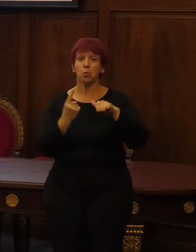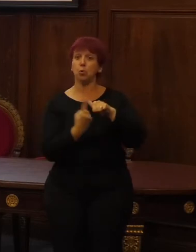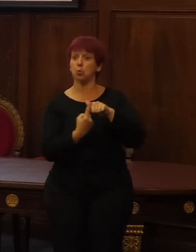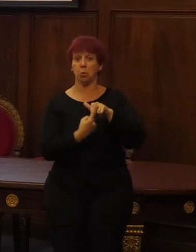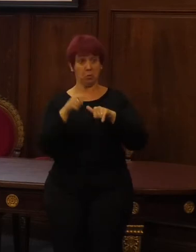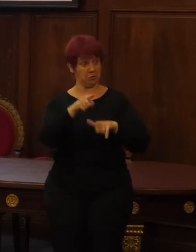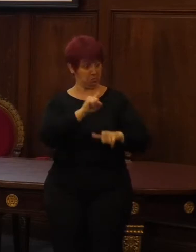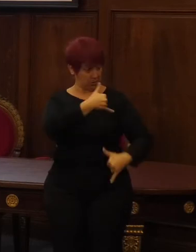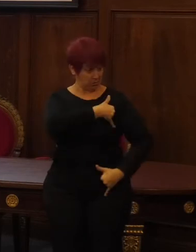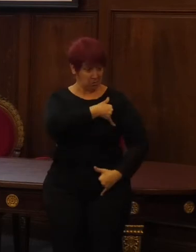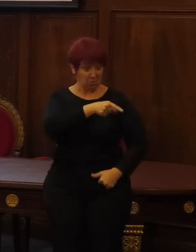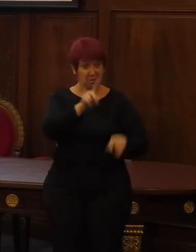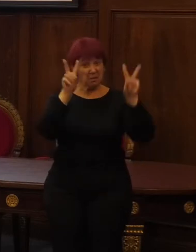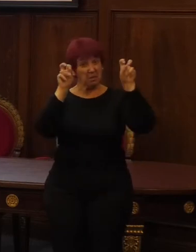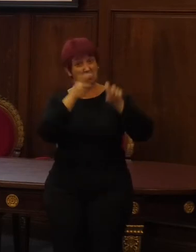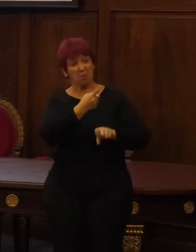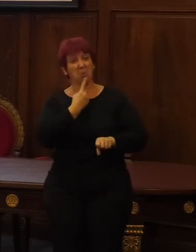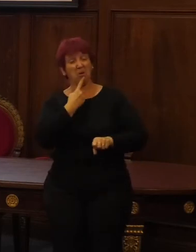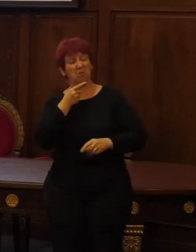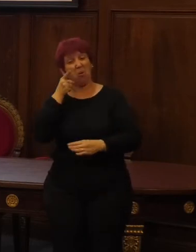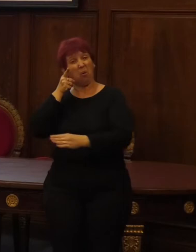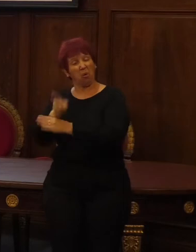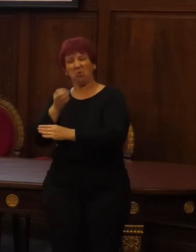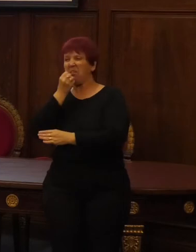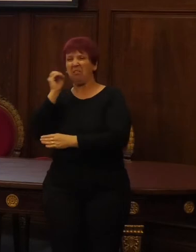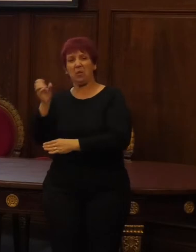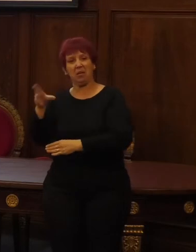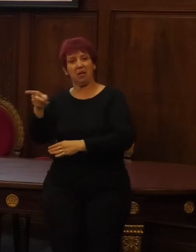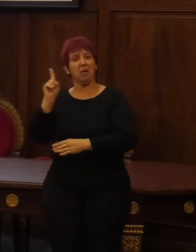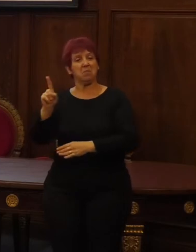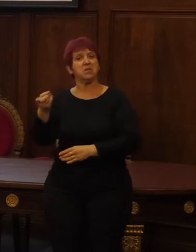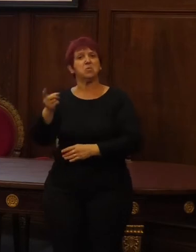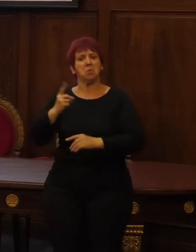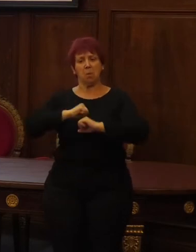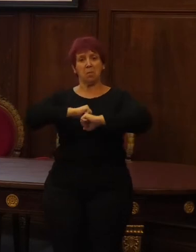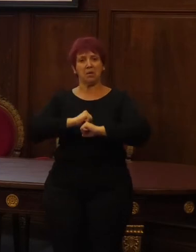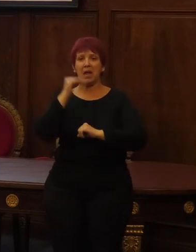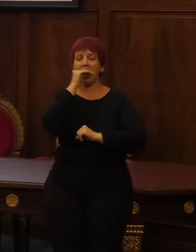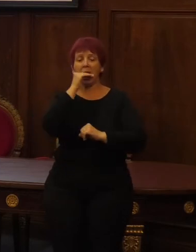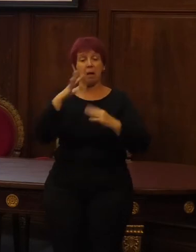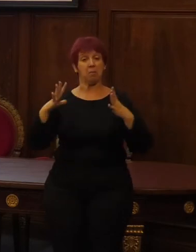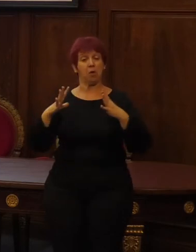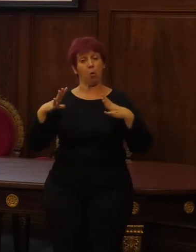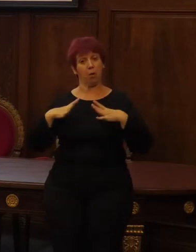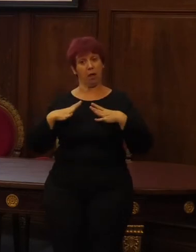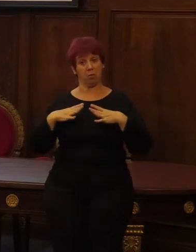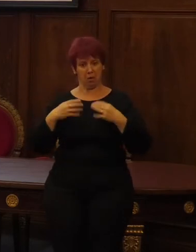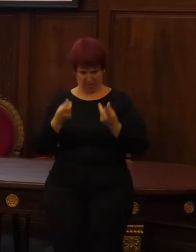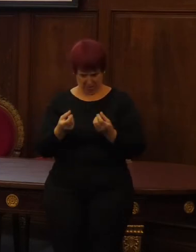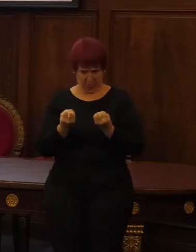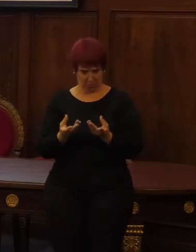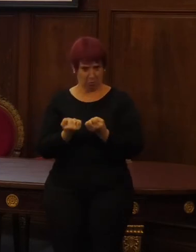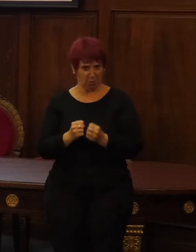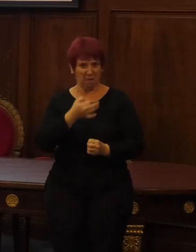YouTube de las Fuerzas Armadas su crítica al gobierno y al Parlamento por la reforma de la caja militar.